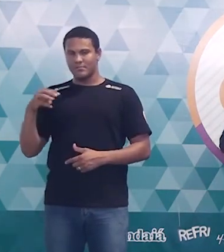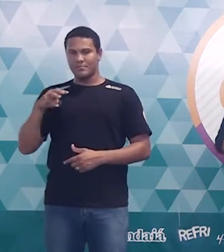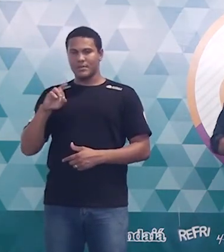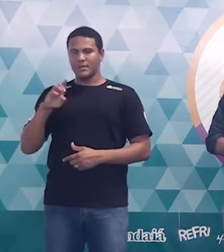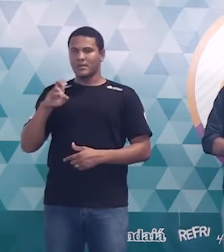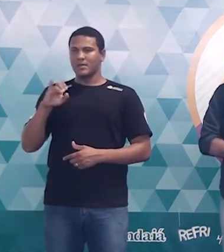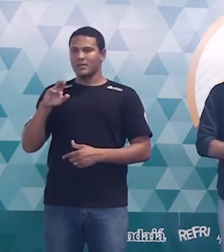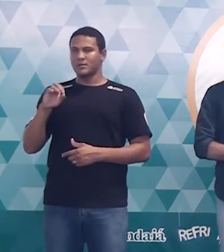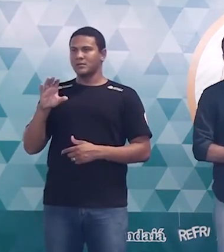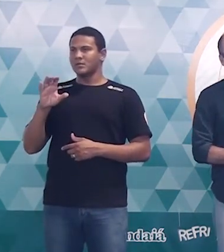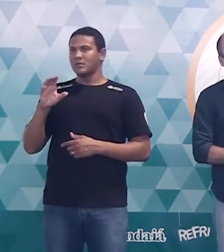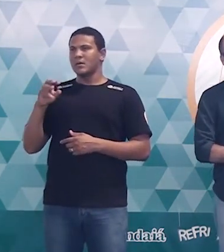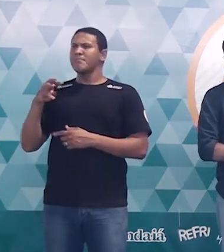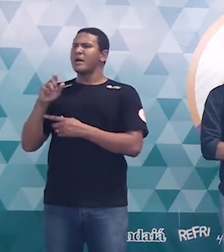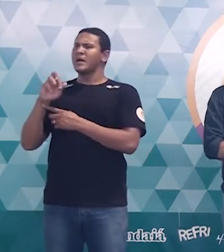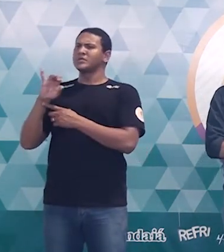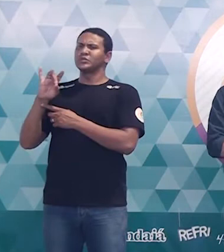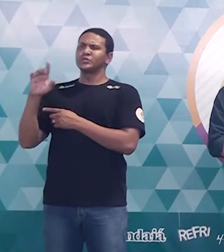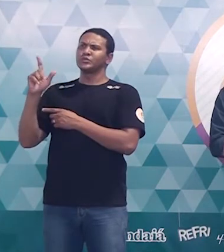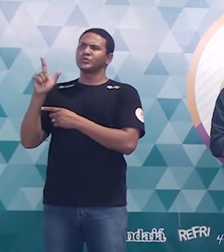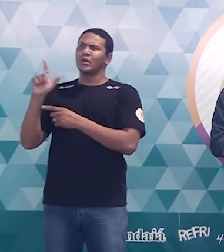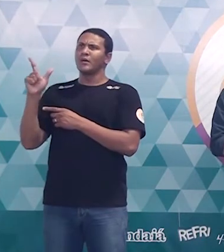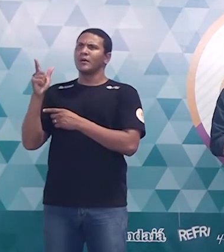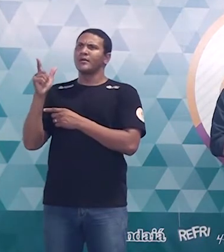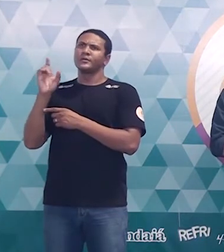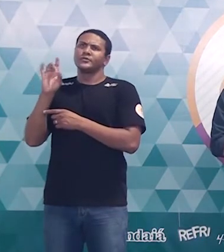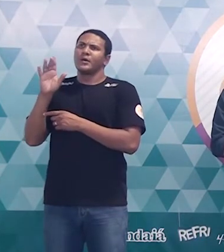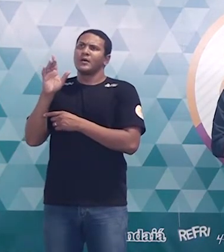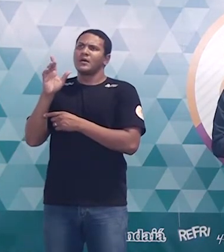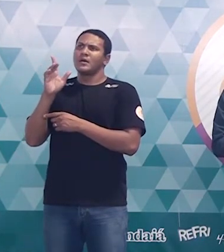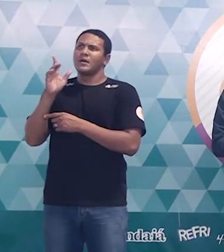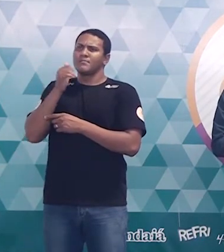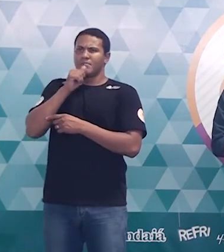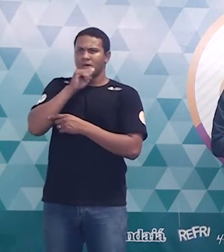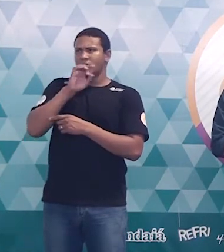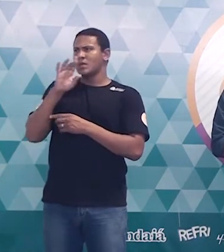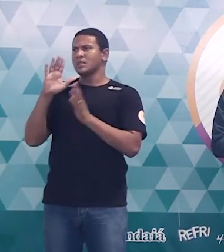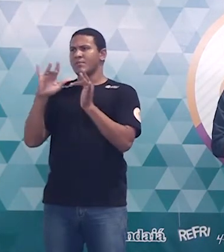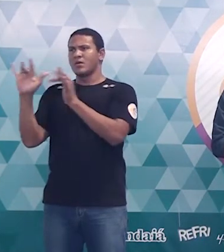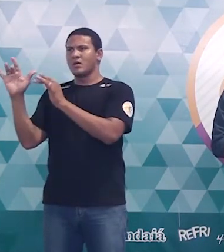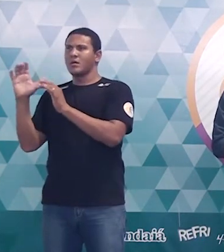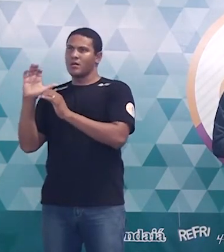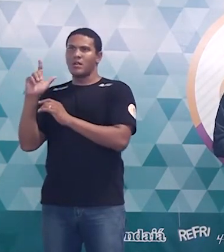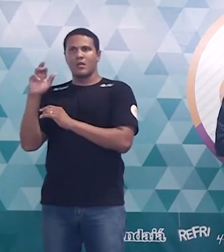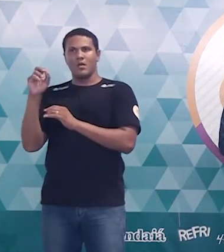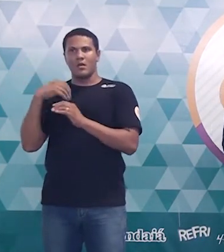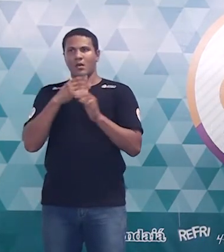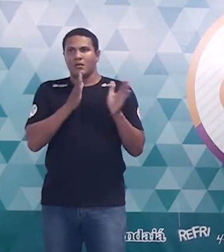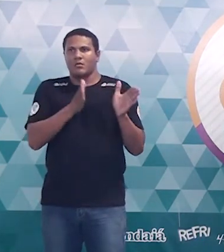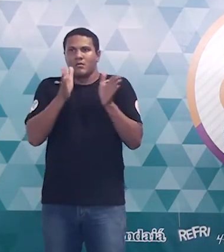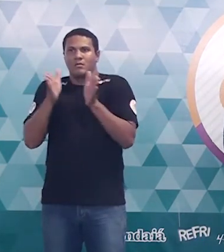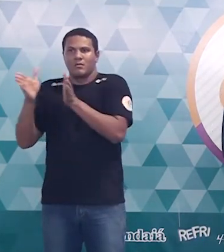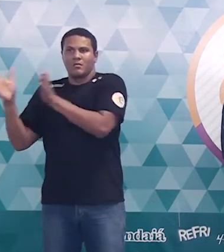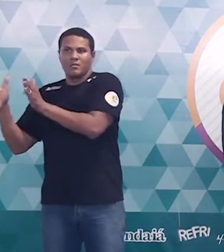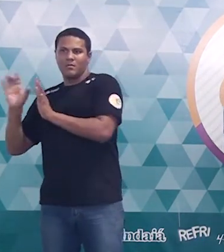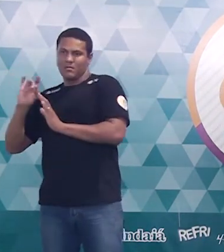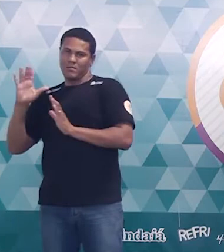chama de Marcos é somente minha mãe e as minhas namoradas, claro, cada um na sua época.